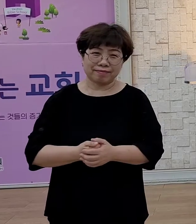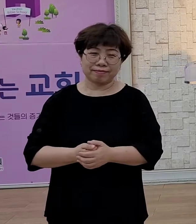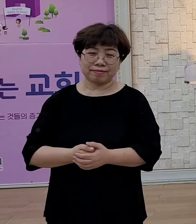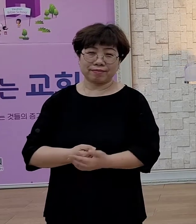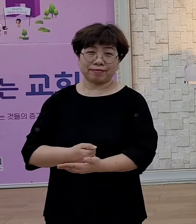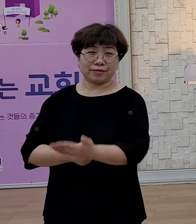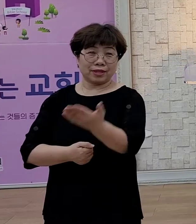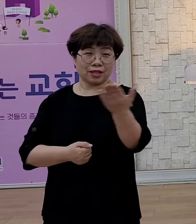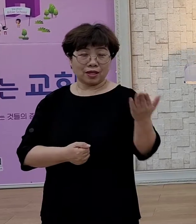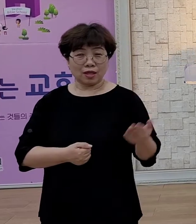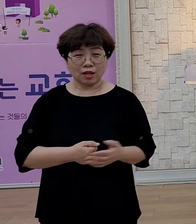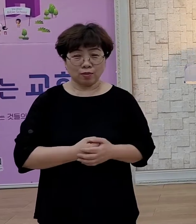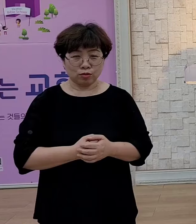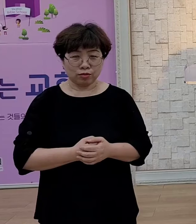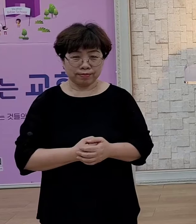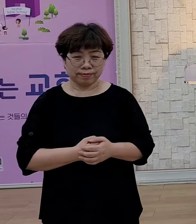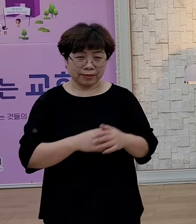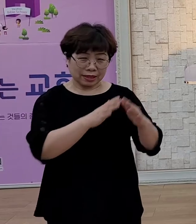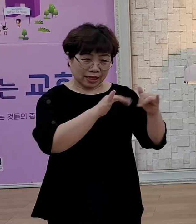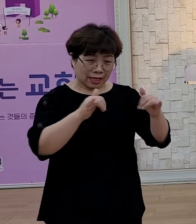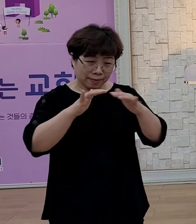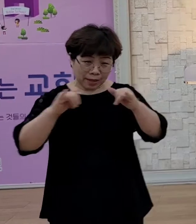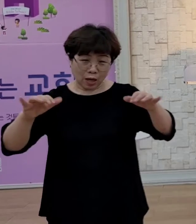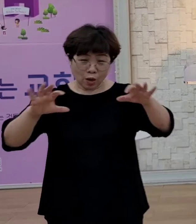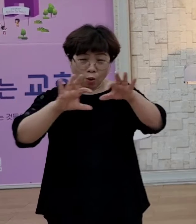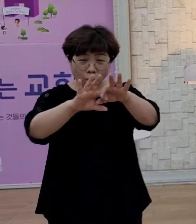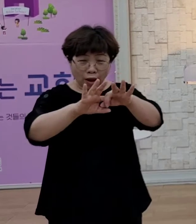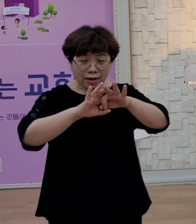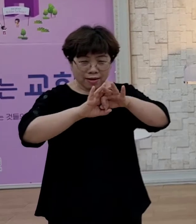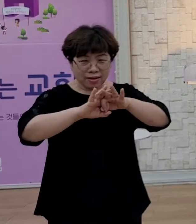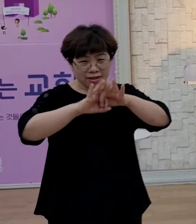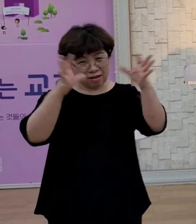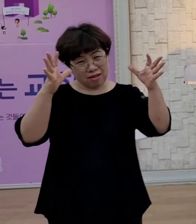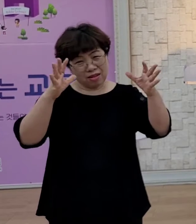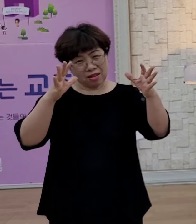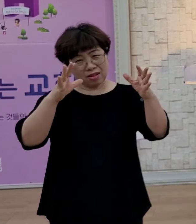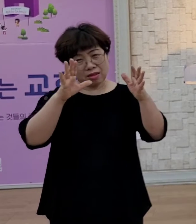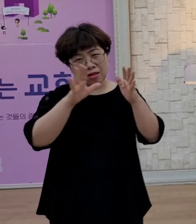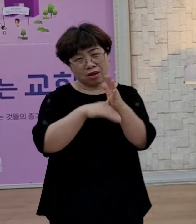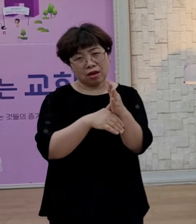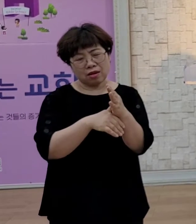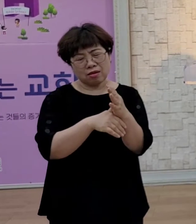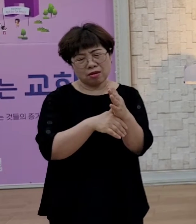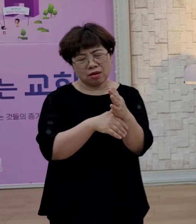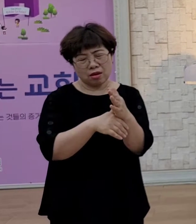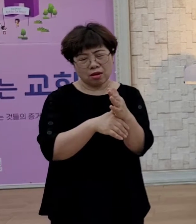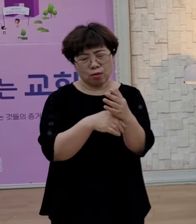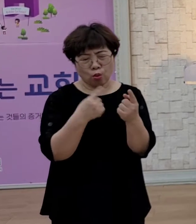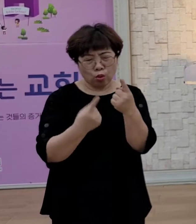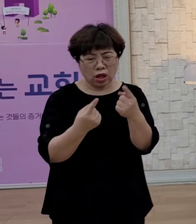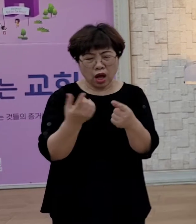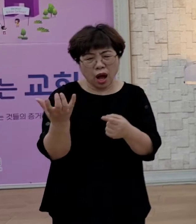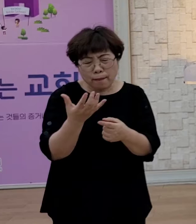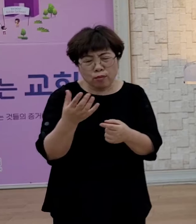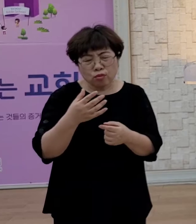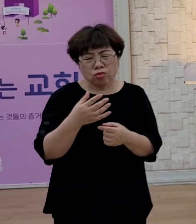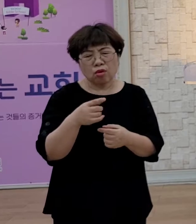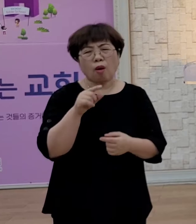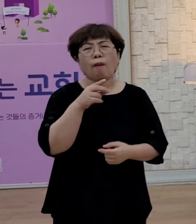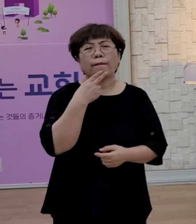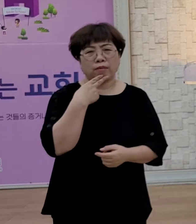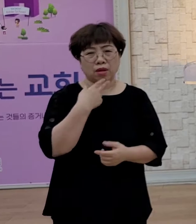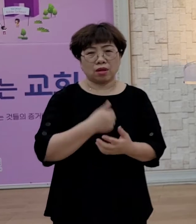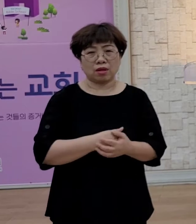여러분, 이 관계에서 깨어지는 이것보다 고통스럽고 아픈 게 없어.